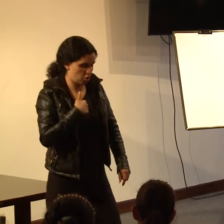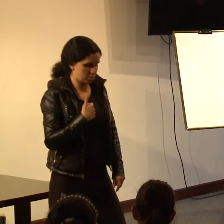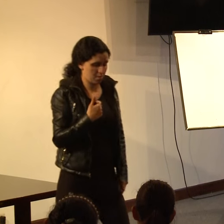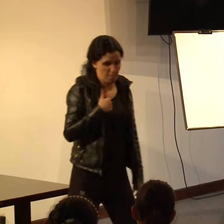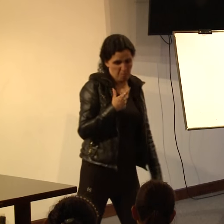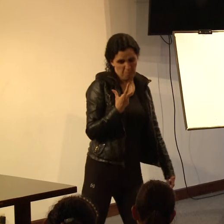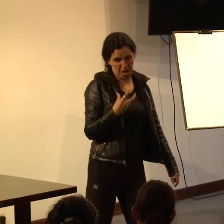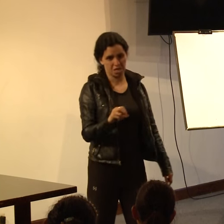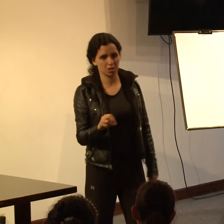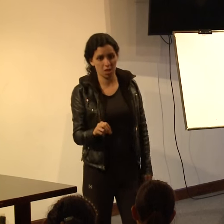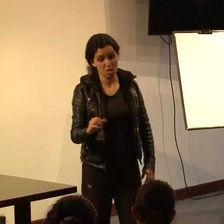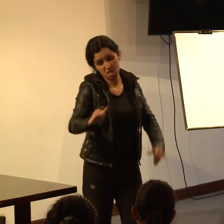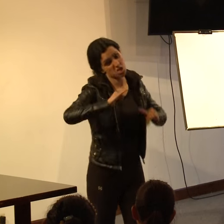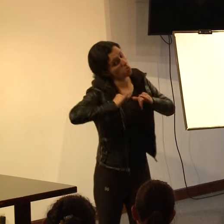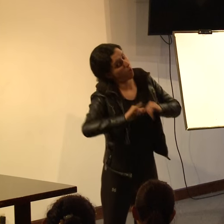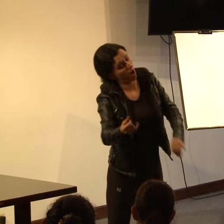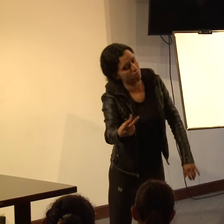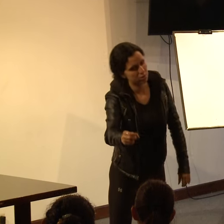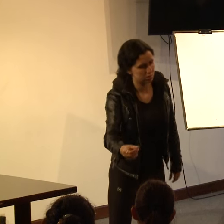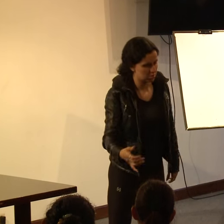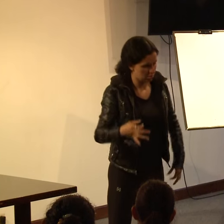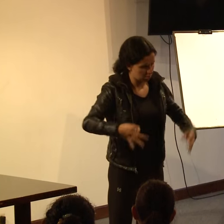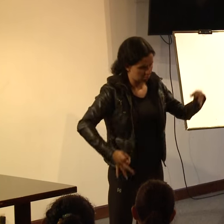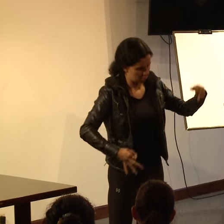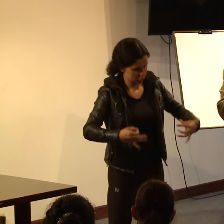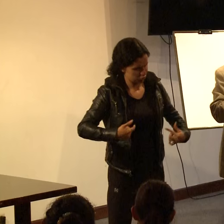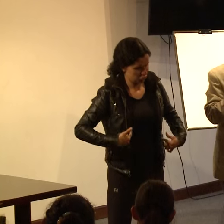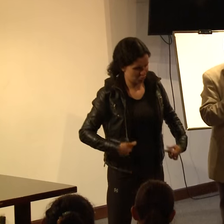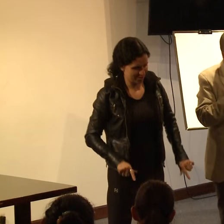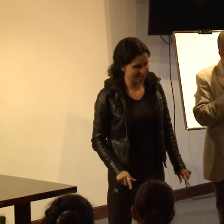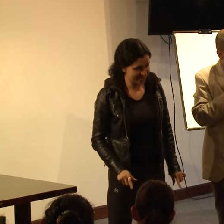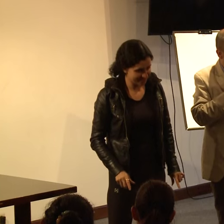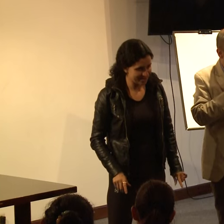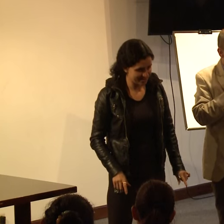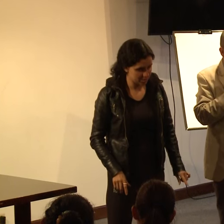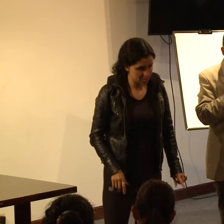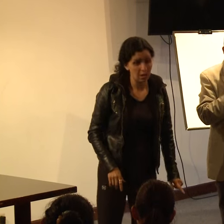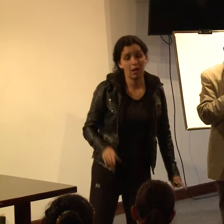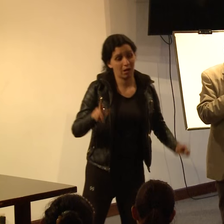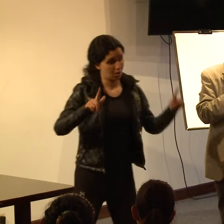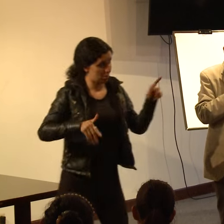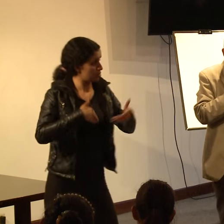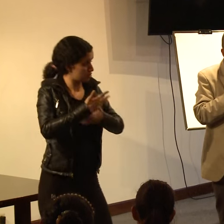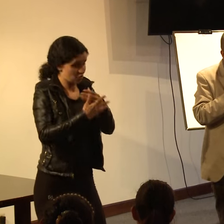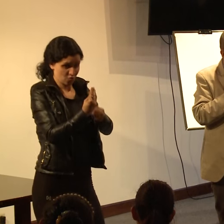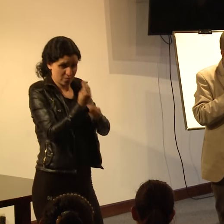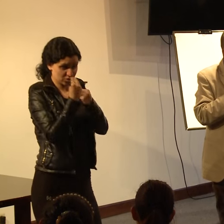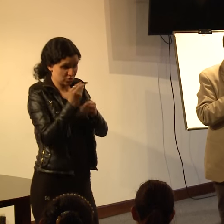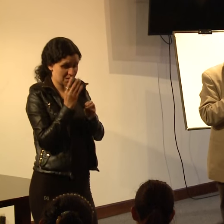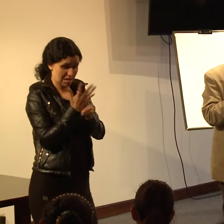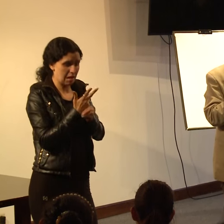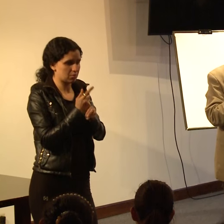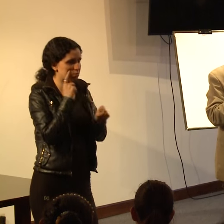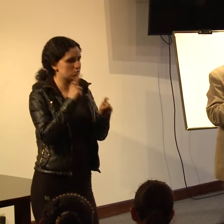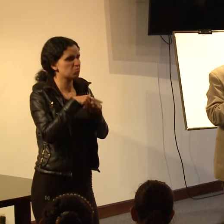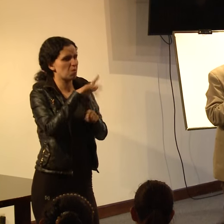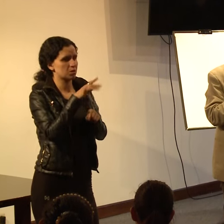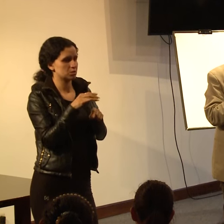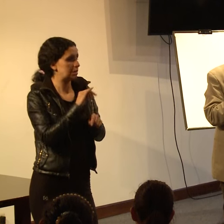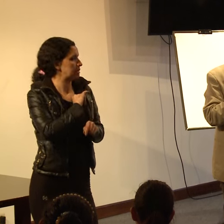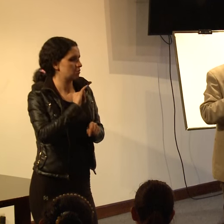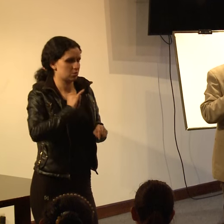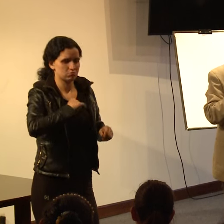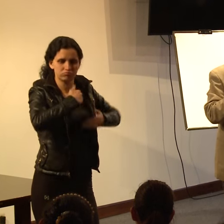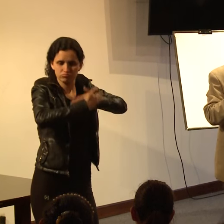tiene otra condición. No sería nada justo. Eso indica que muchos de los procesos que se dan en esta formación de las artes tienen que ver con un proceso muy